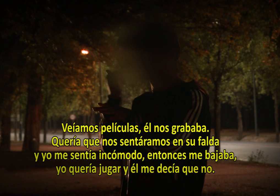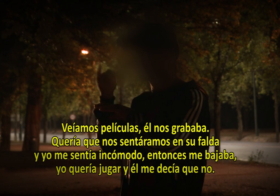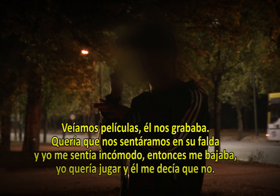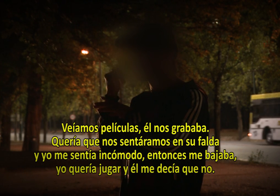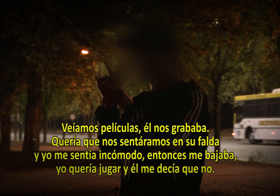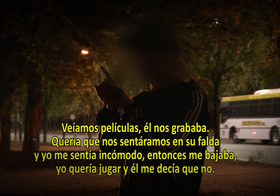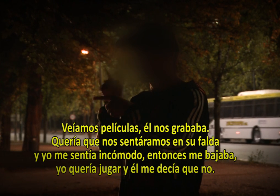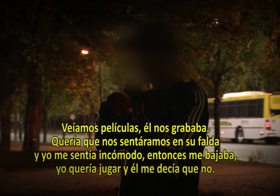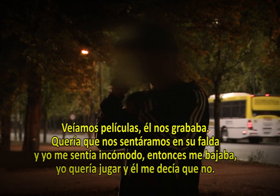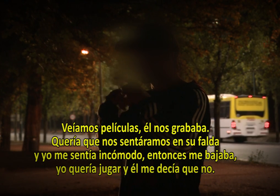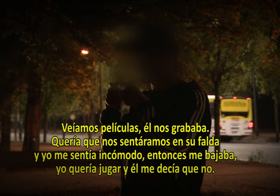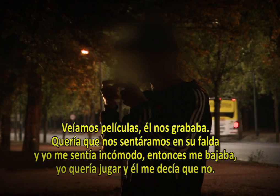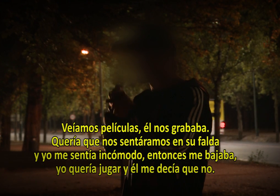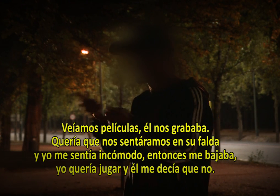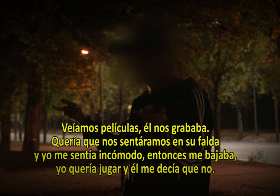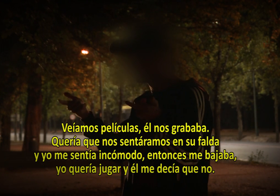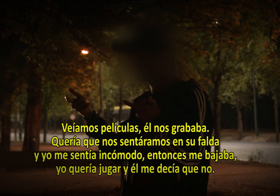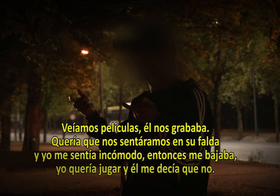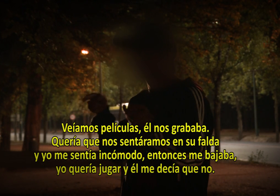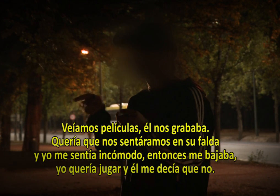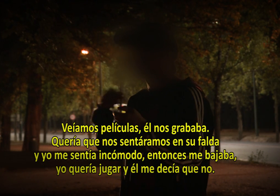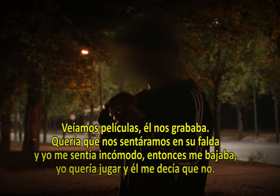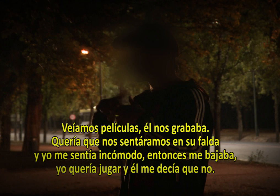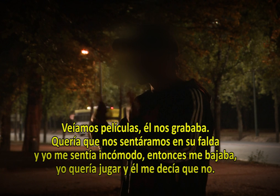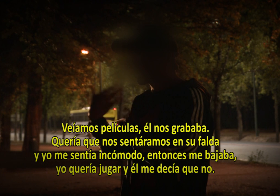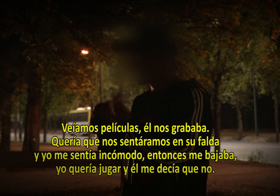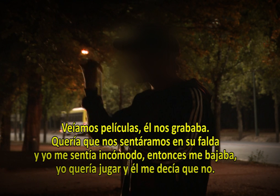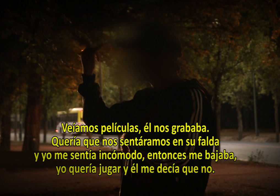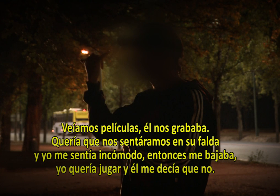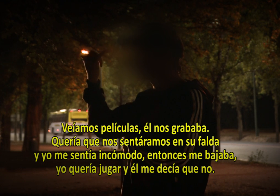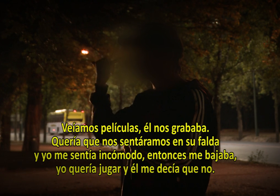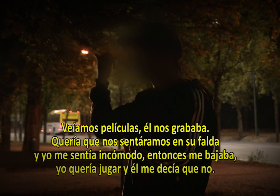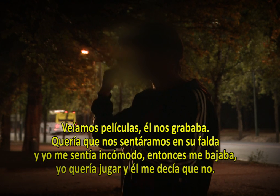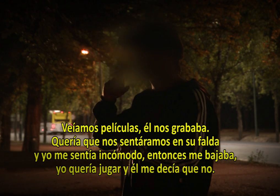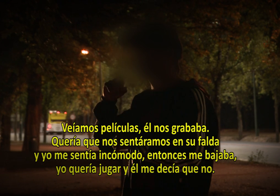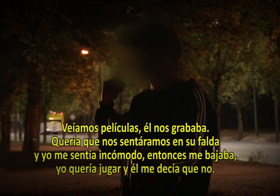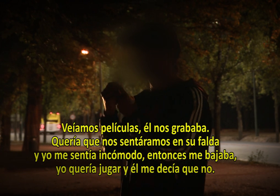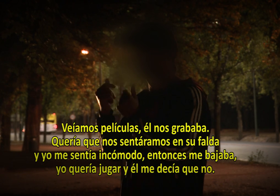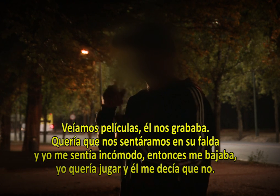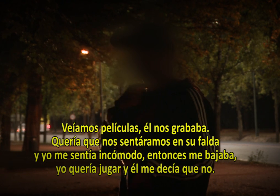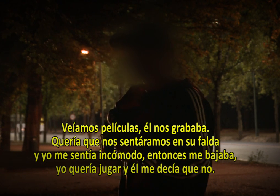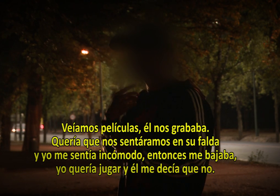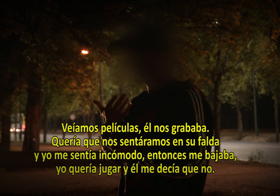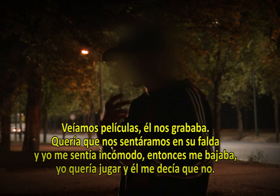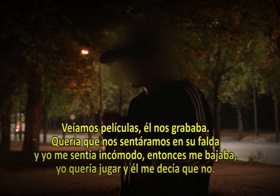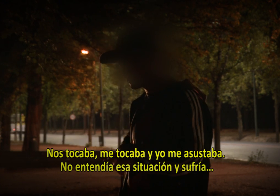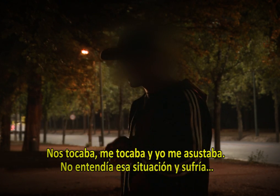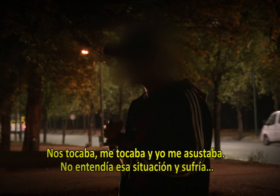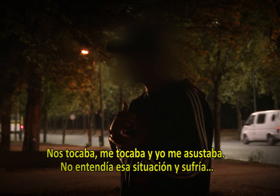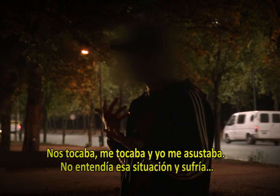nos grababa, quería que nos sentáramos en su falda y yo me sentía incómodo. Entonces me bajaba, yo quería jugar y él me decía que no, nos tocaba,